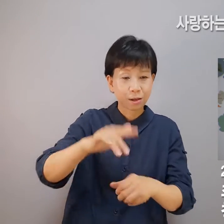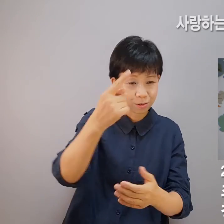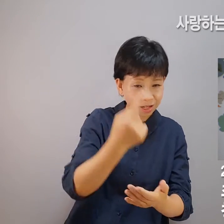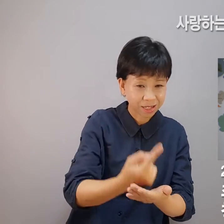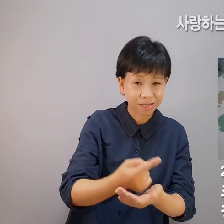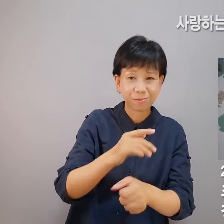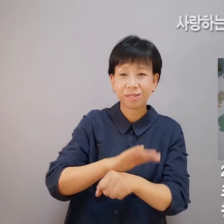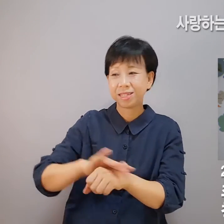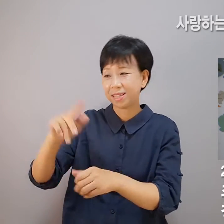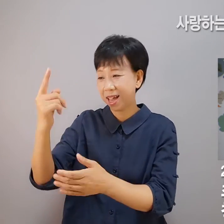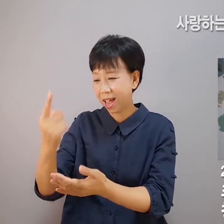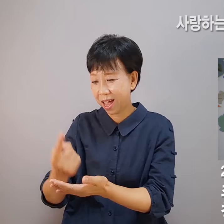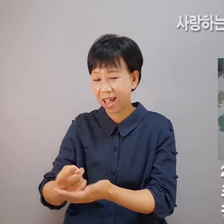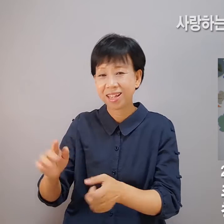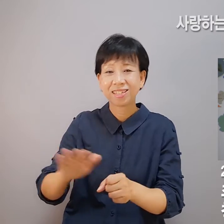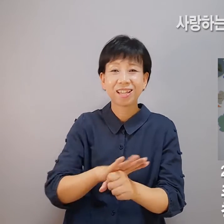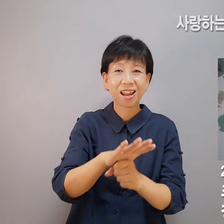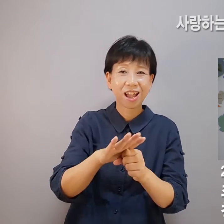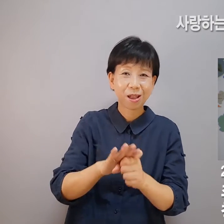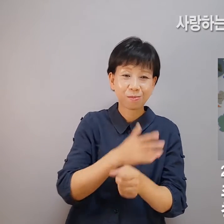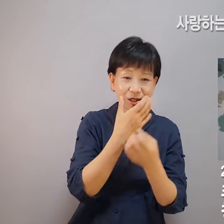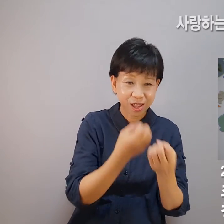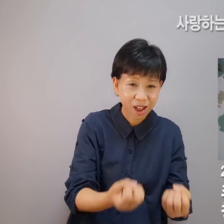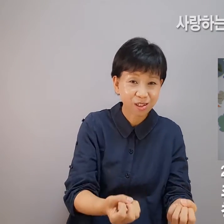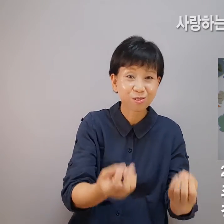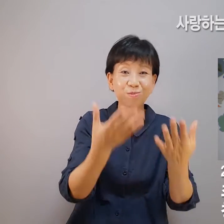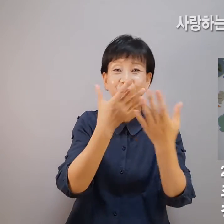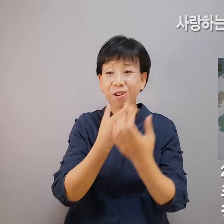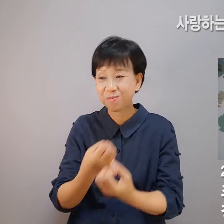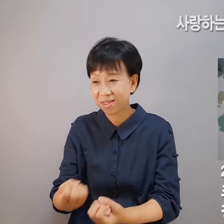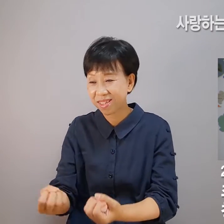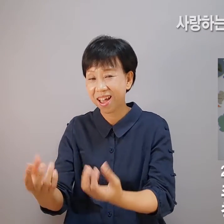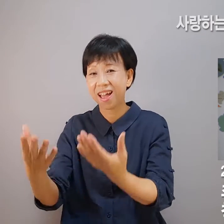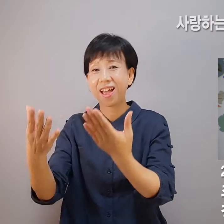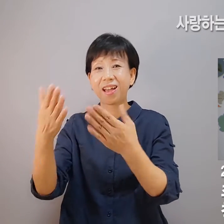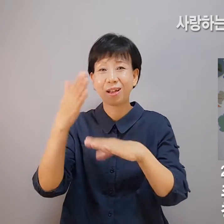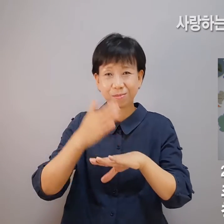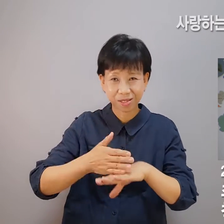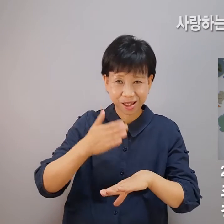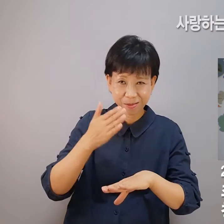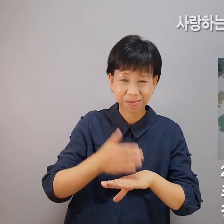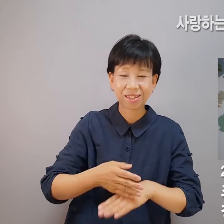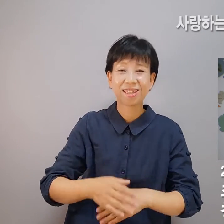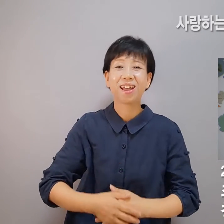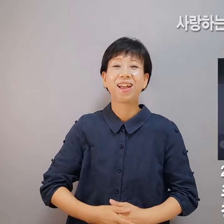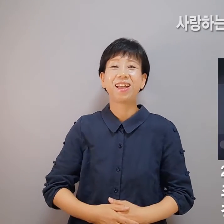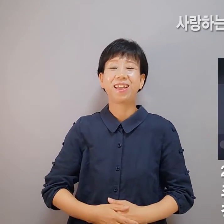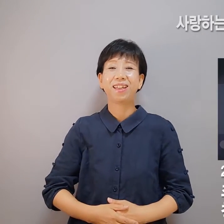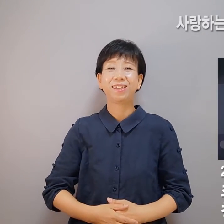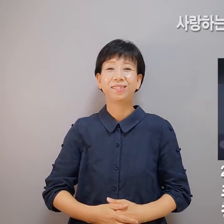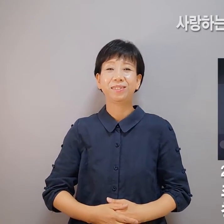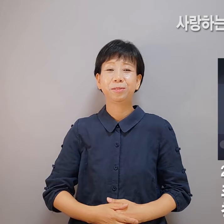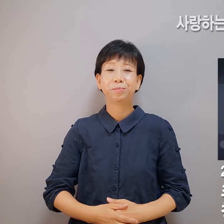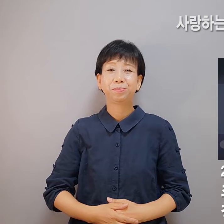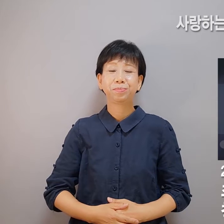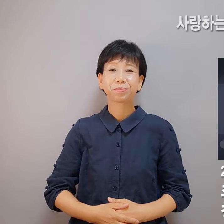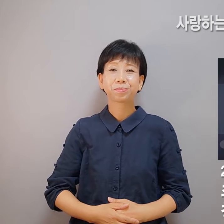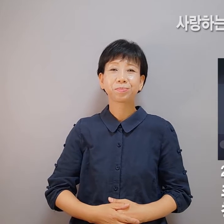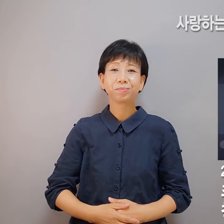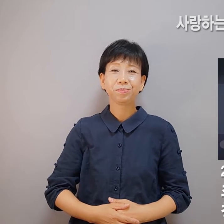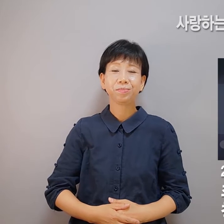오셨습니다. 사랑합니다. 축복합니다. 네, 감사합니다. 네, 네.